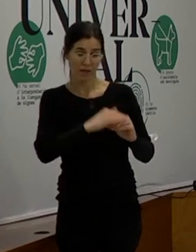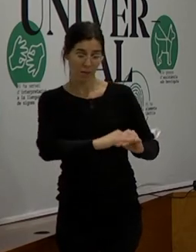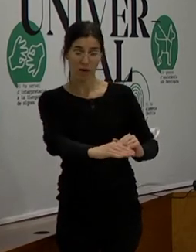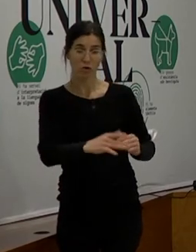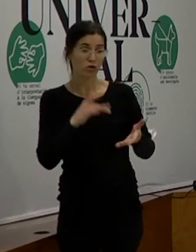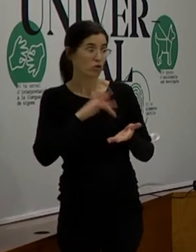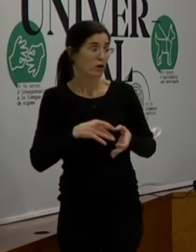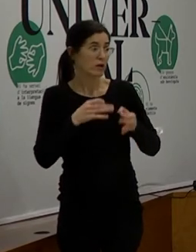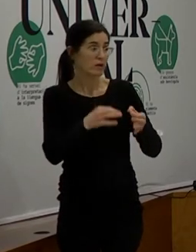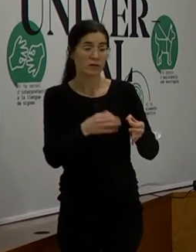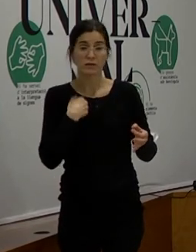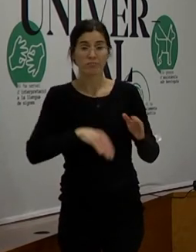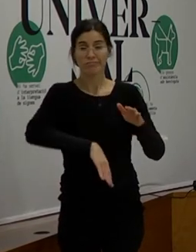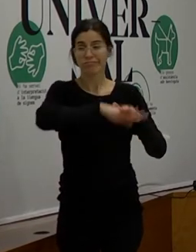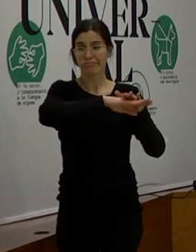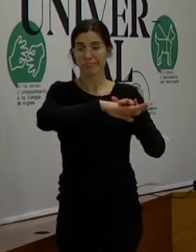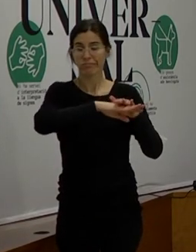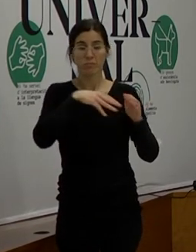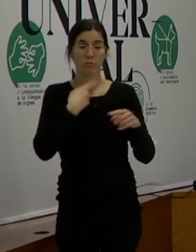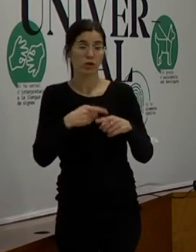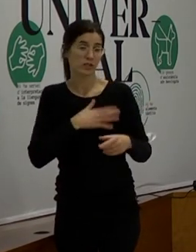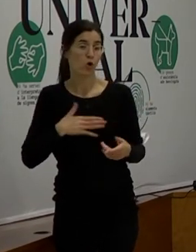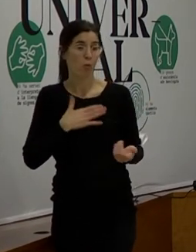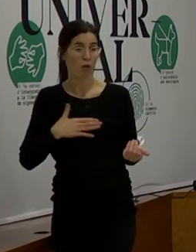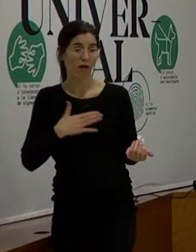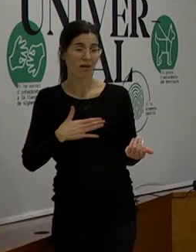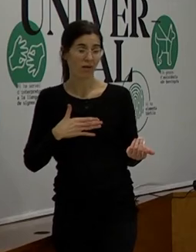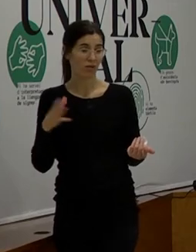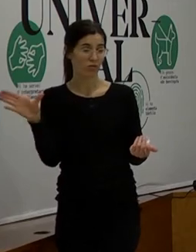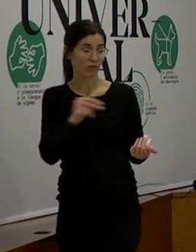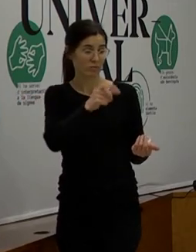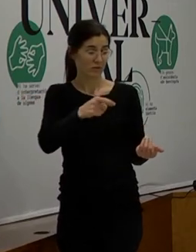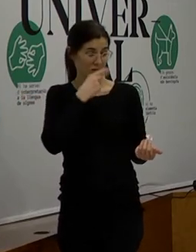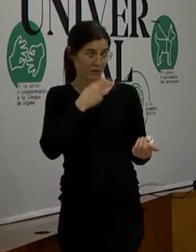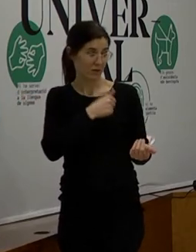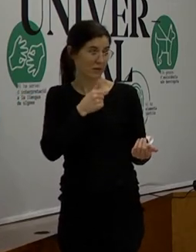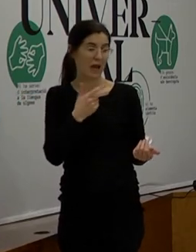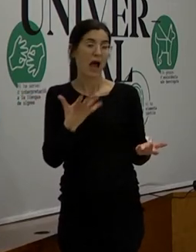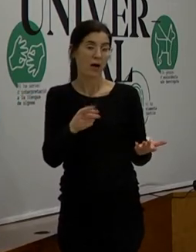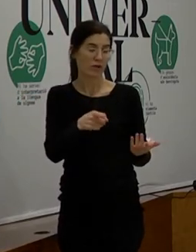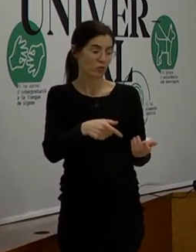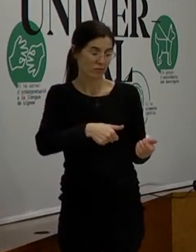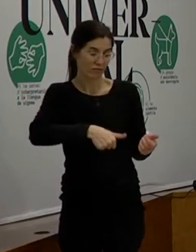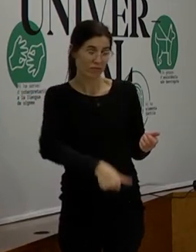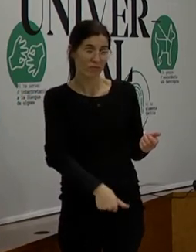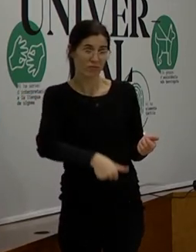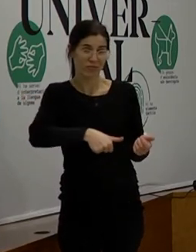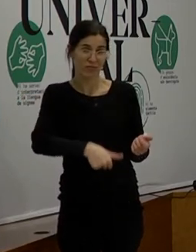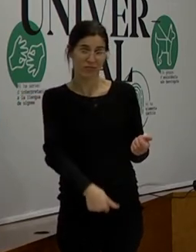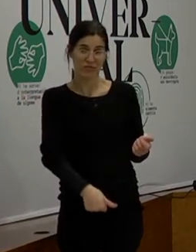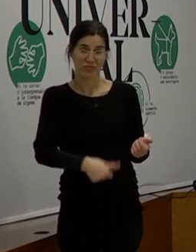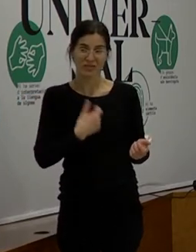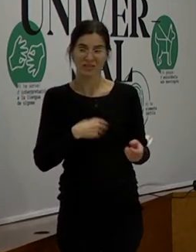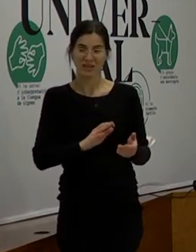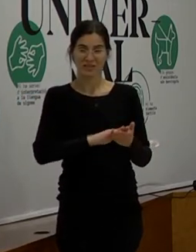plena. Perquè, com és tan còmoda, ¿verdad? Vale. Aleshores, ara tu apretes i s'aixeca.